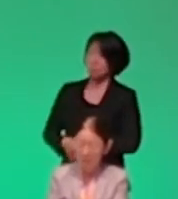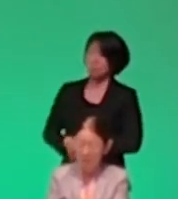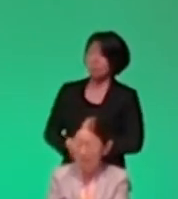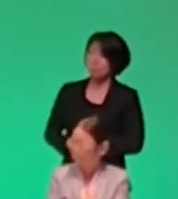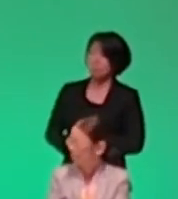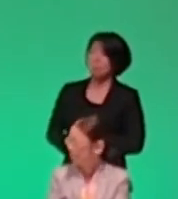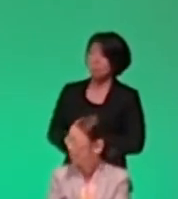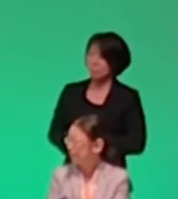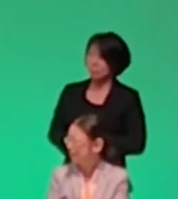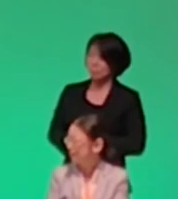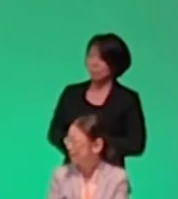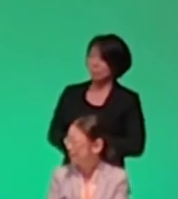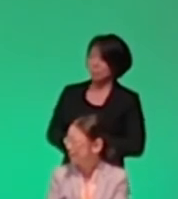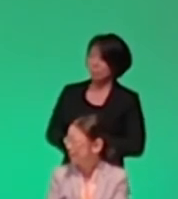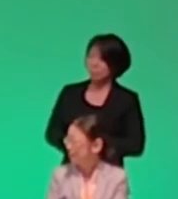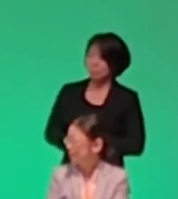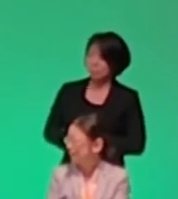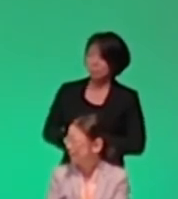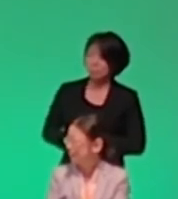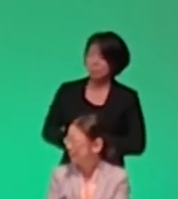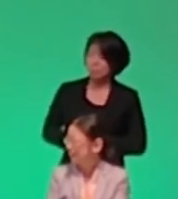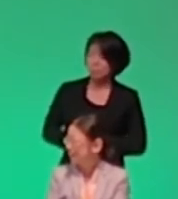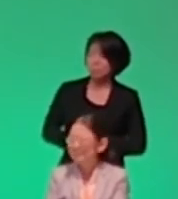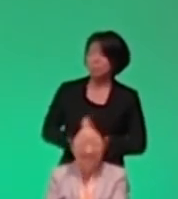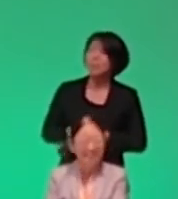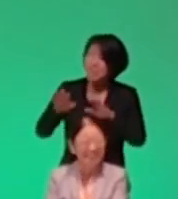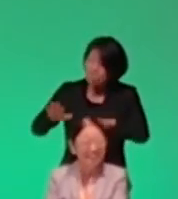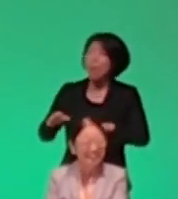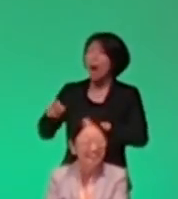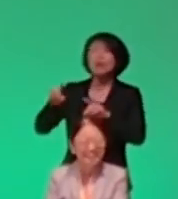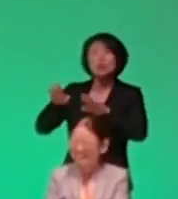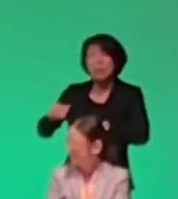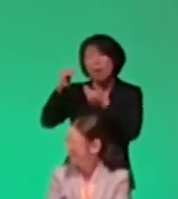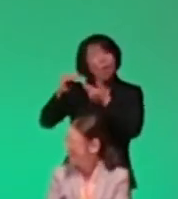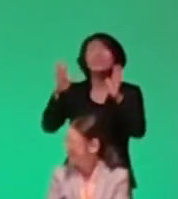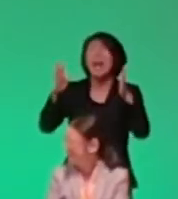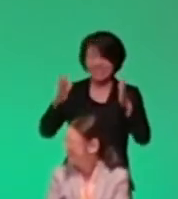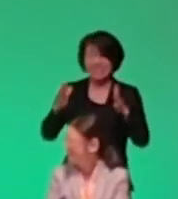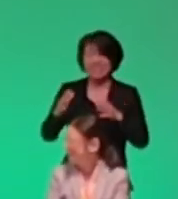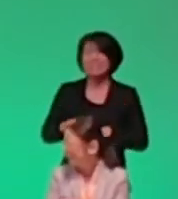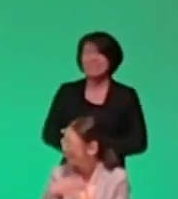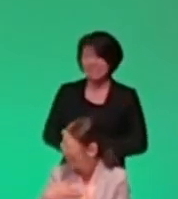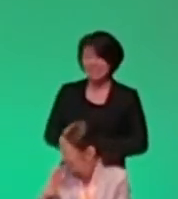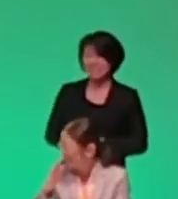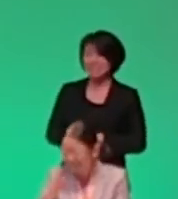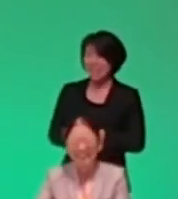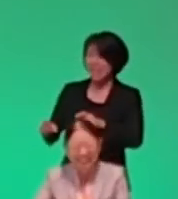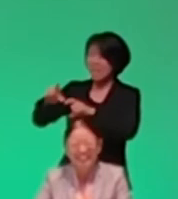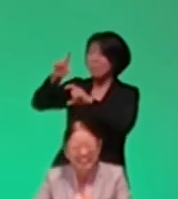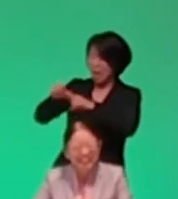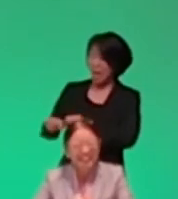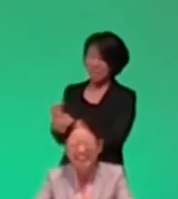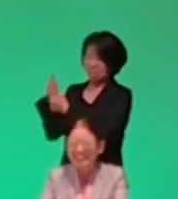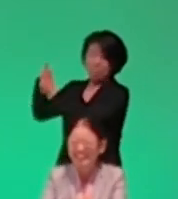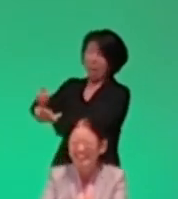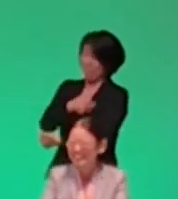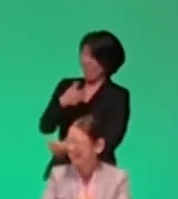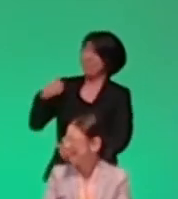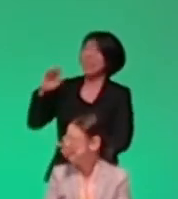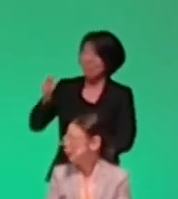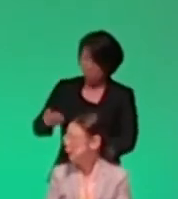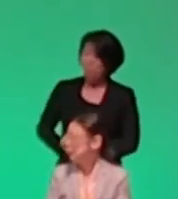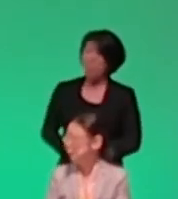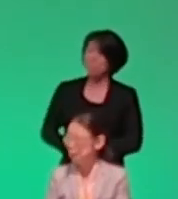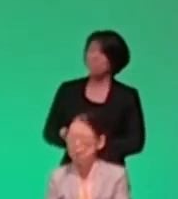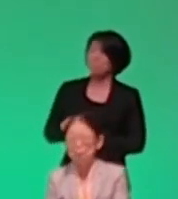と、この年になって、もう最近ではそういうことが全然ないので、あったとしても3倍で足ぐらいできるので、だから